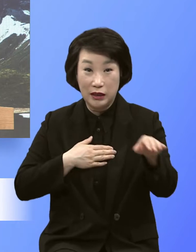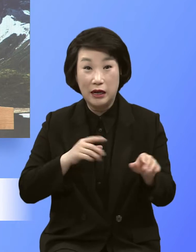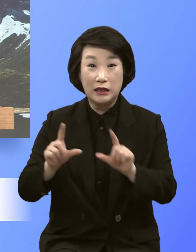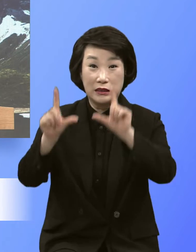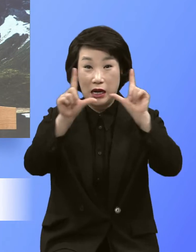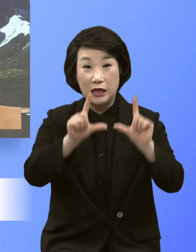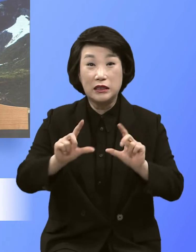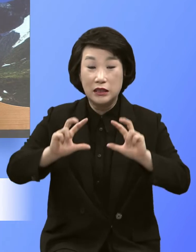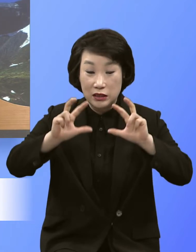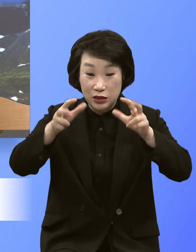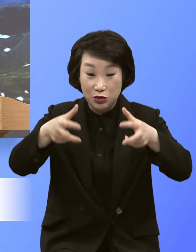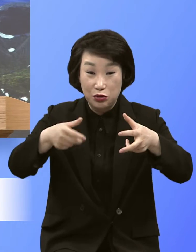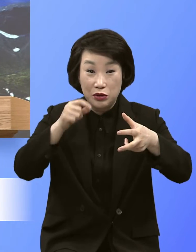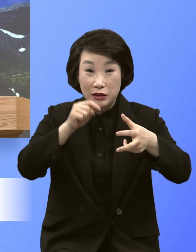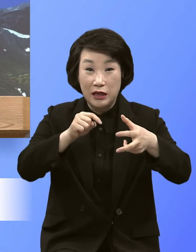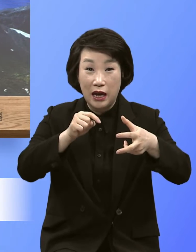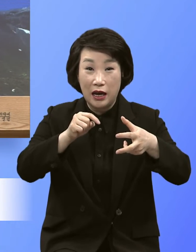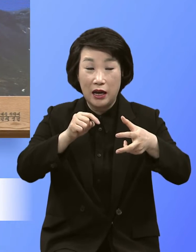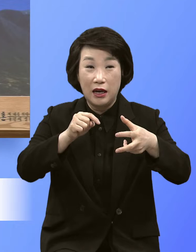있는 지구가